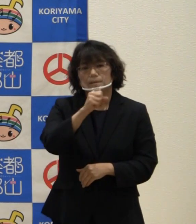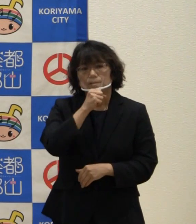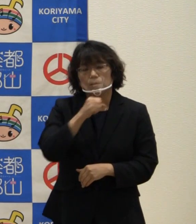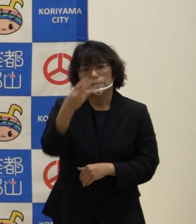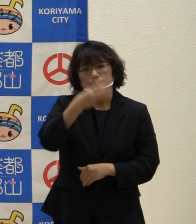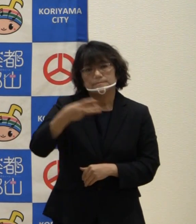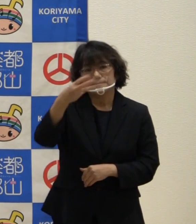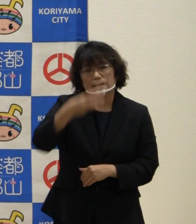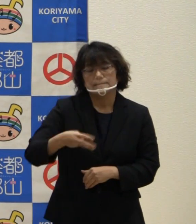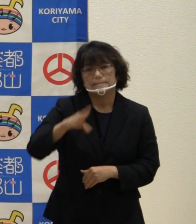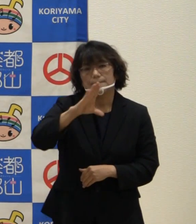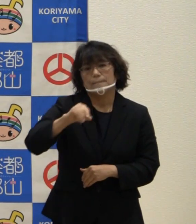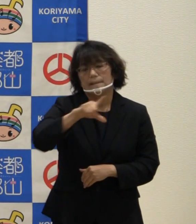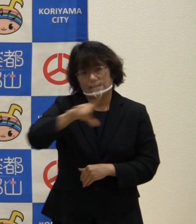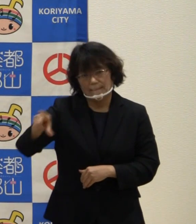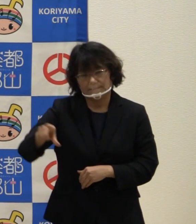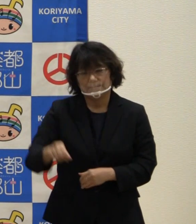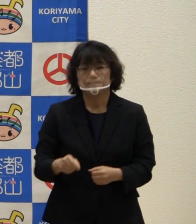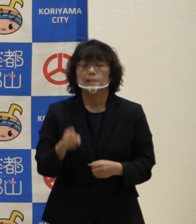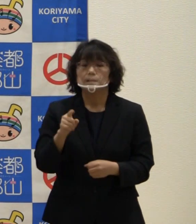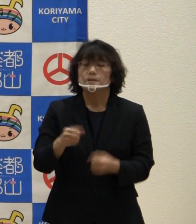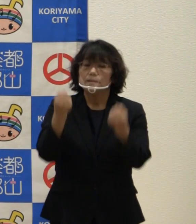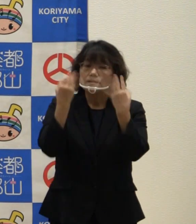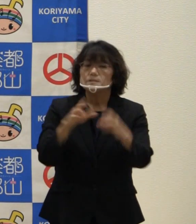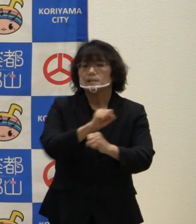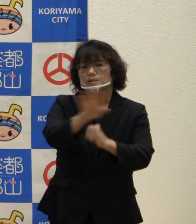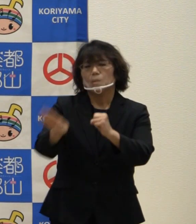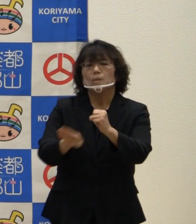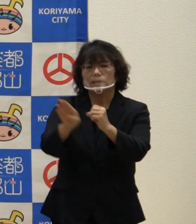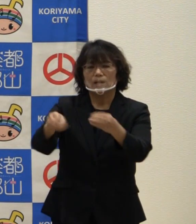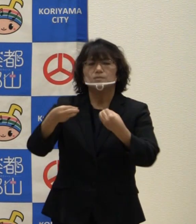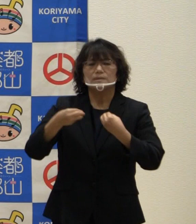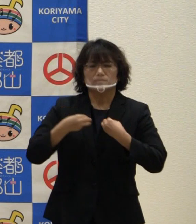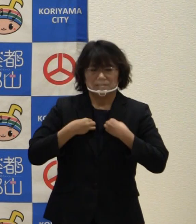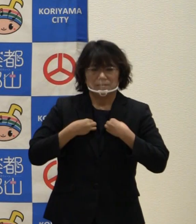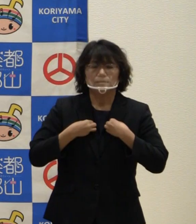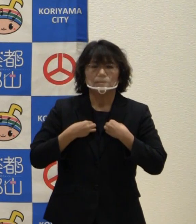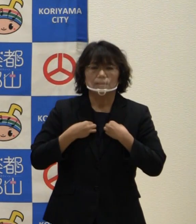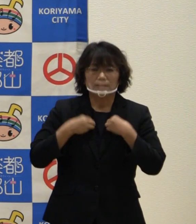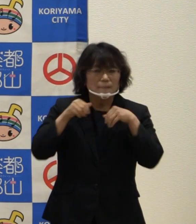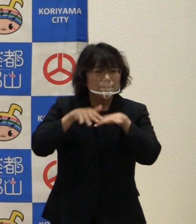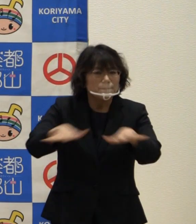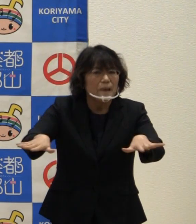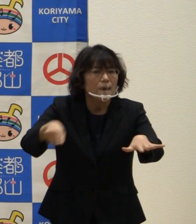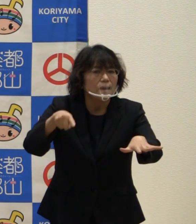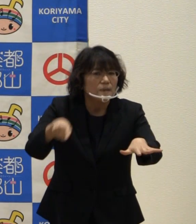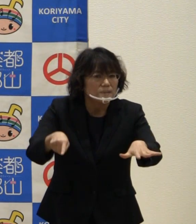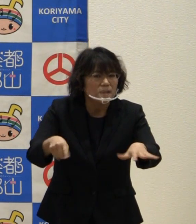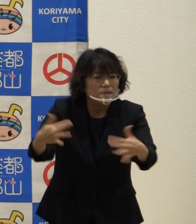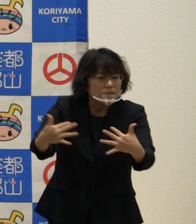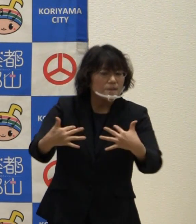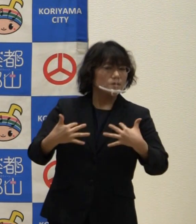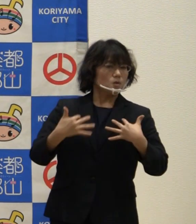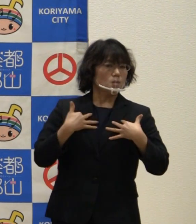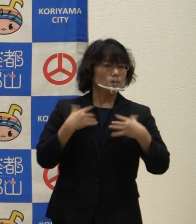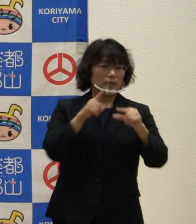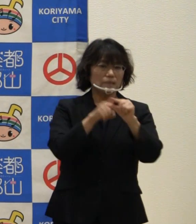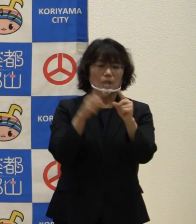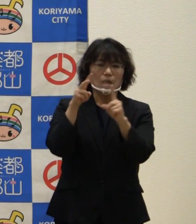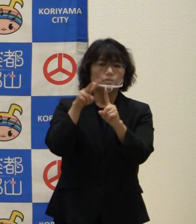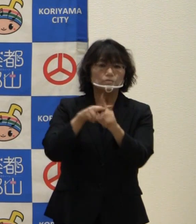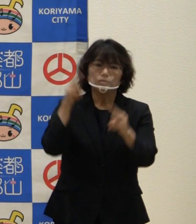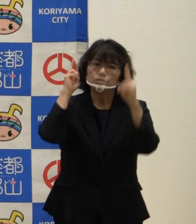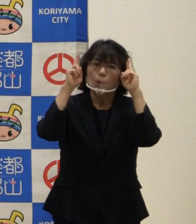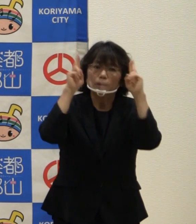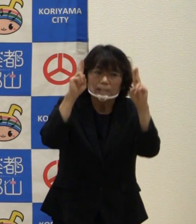5億3089万円は、新型コロナウイルス感染症により影響を受けております中小企業等への